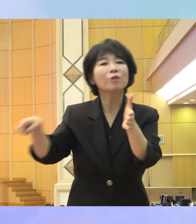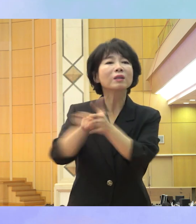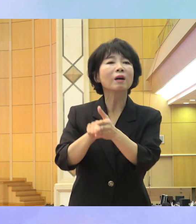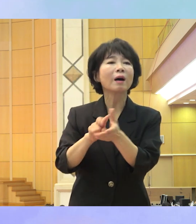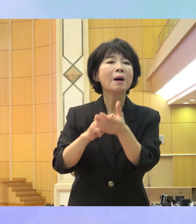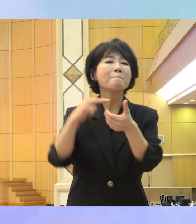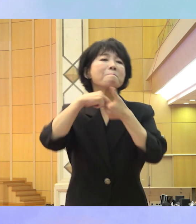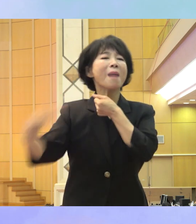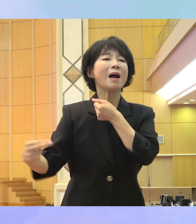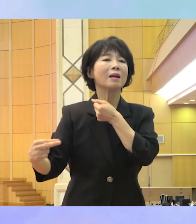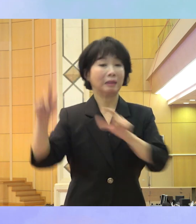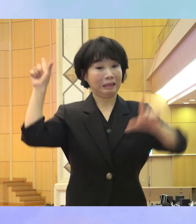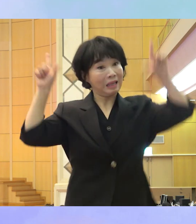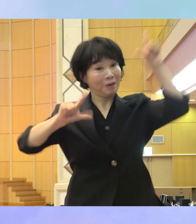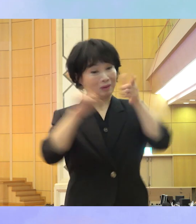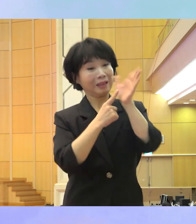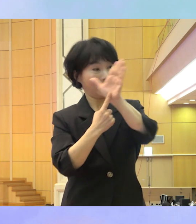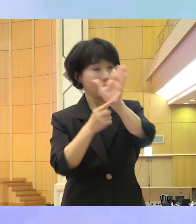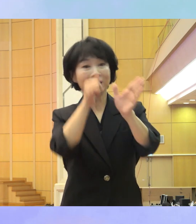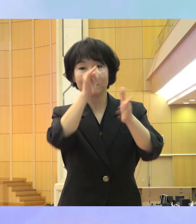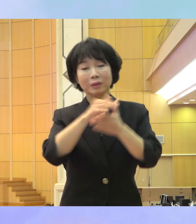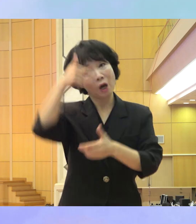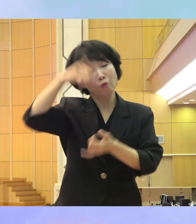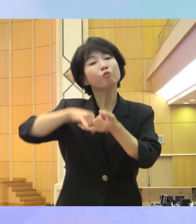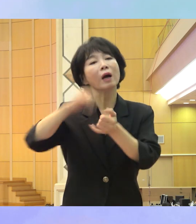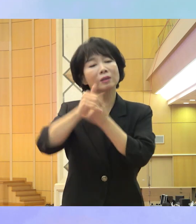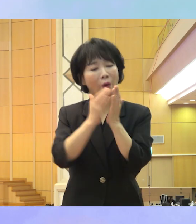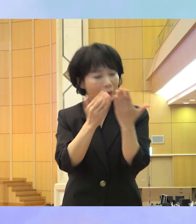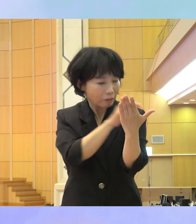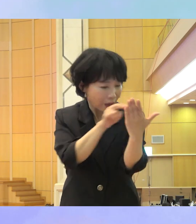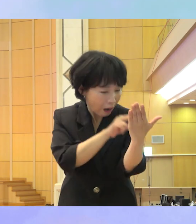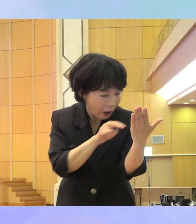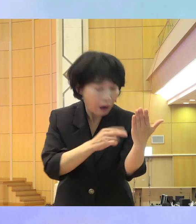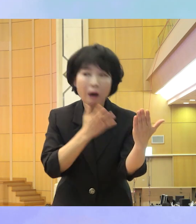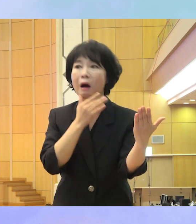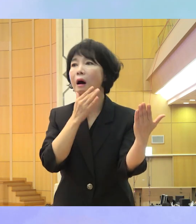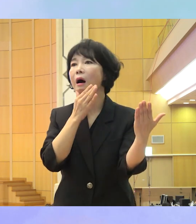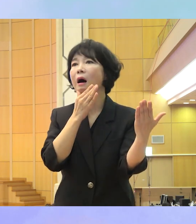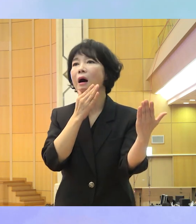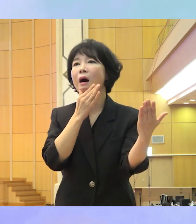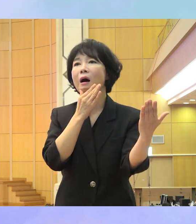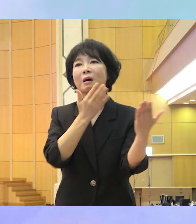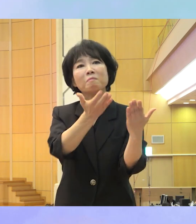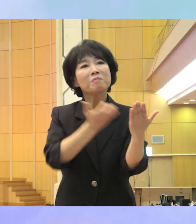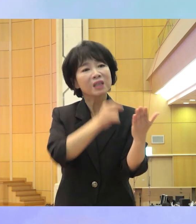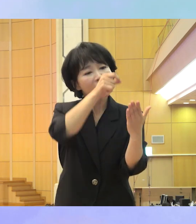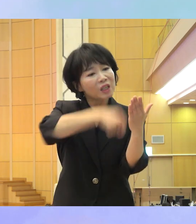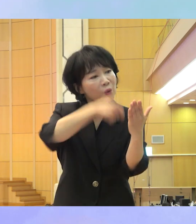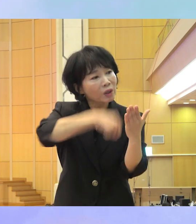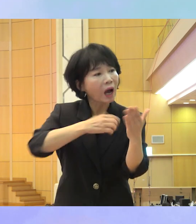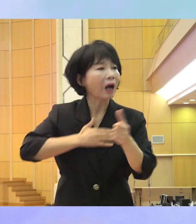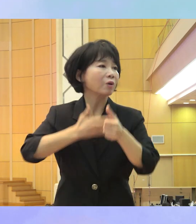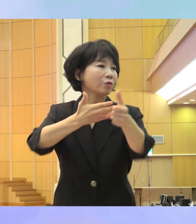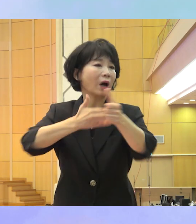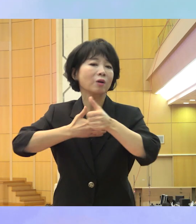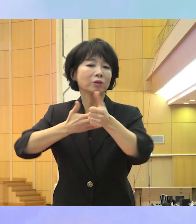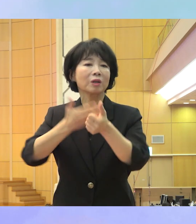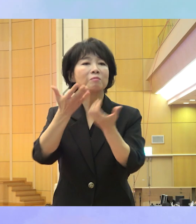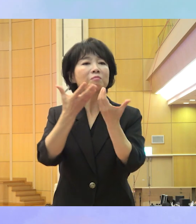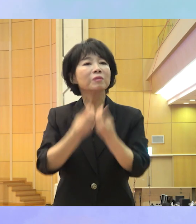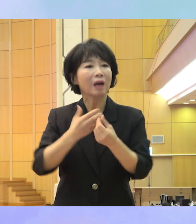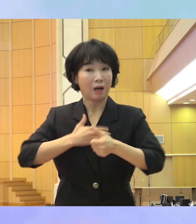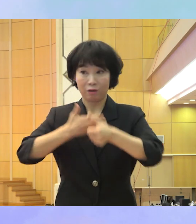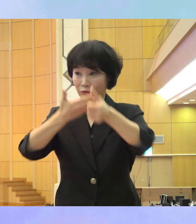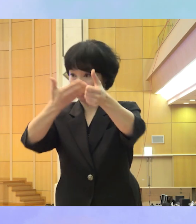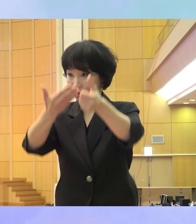하는 내용이 구약 성경보다 다 미리 우리에게 예시해